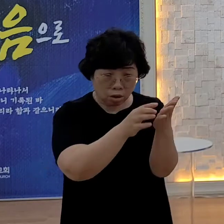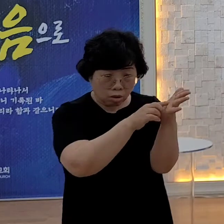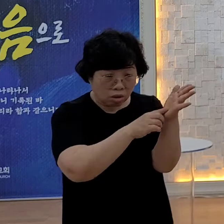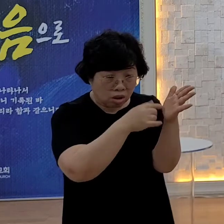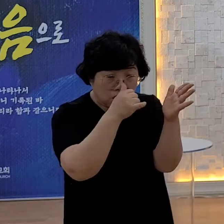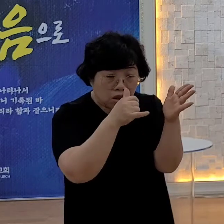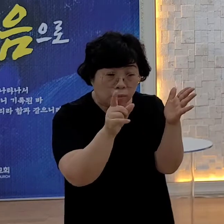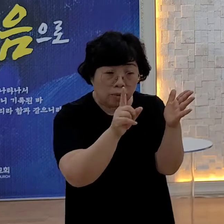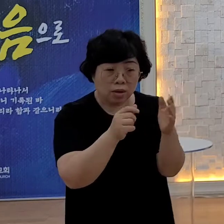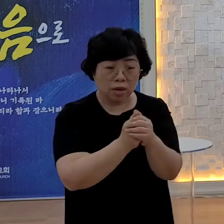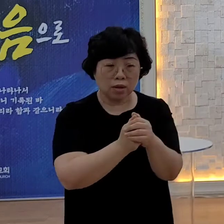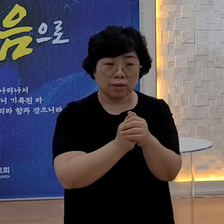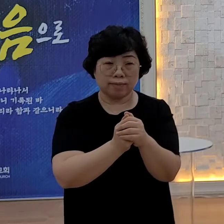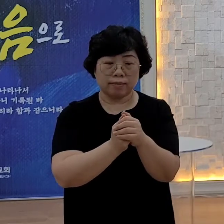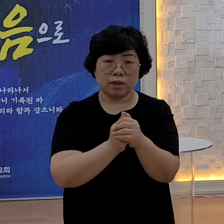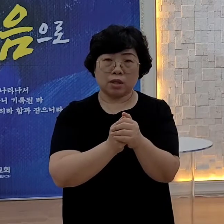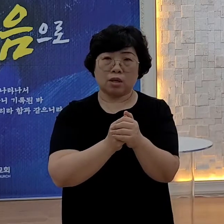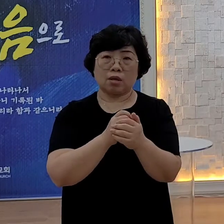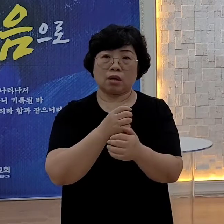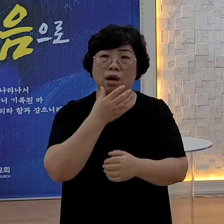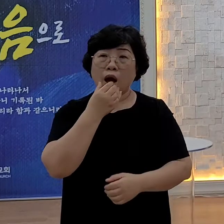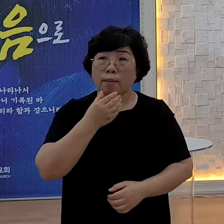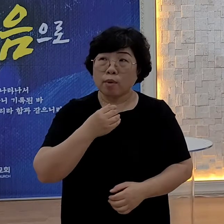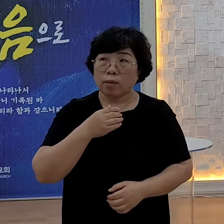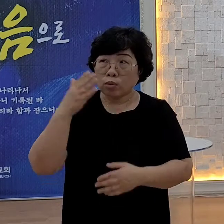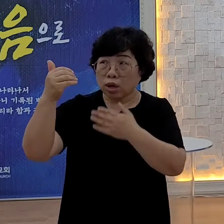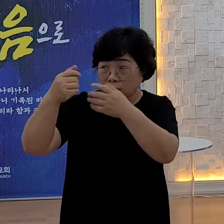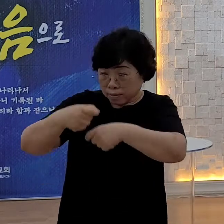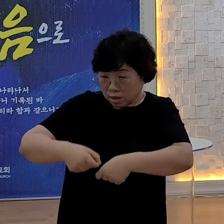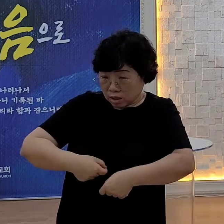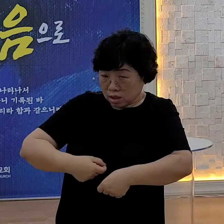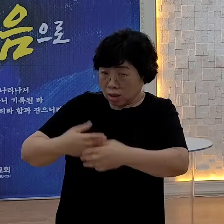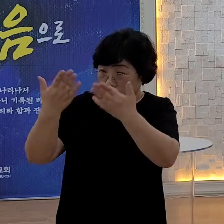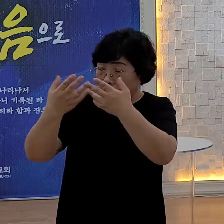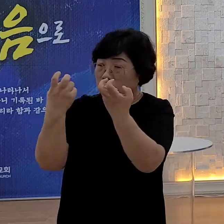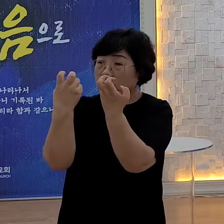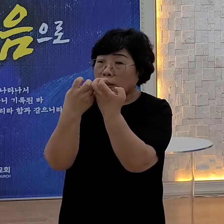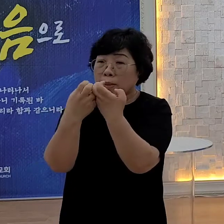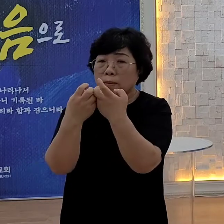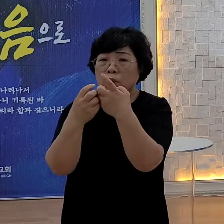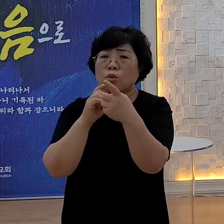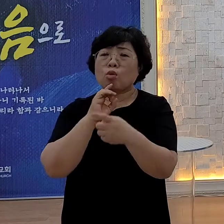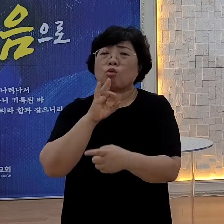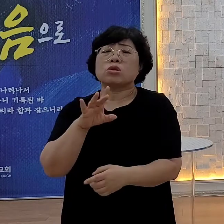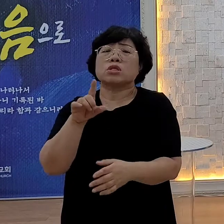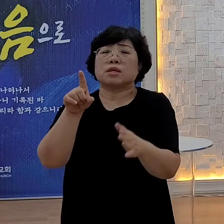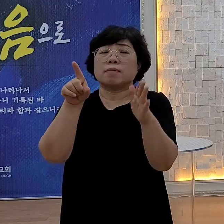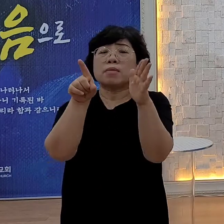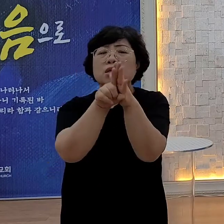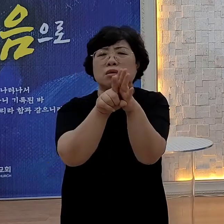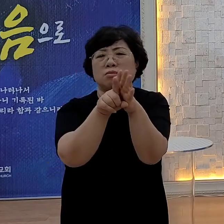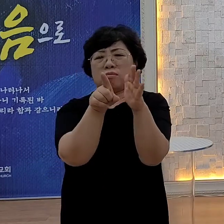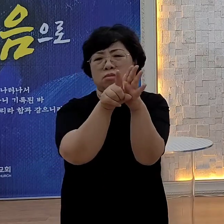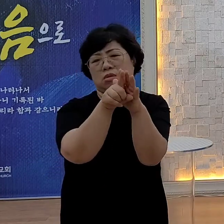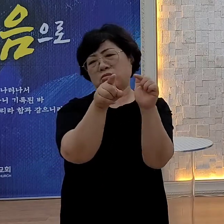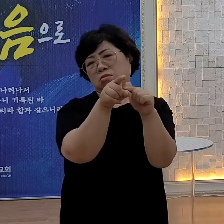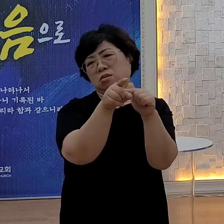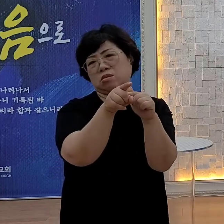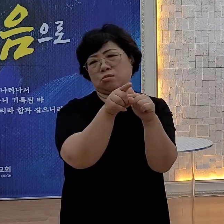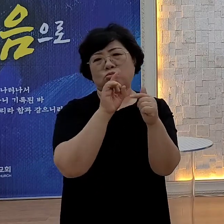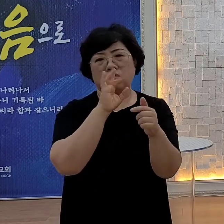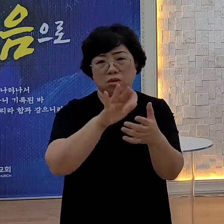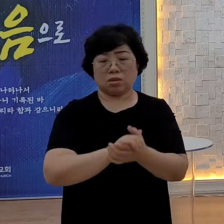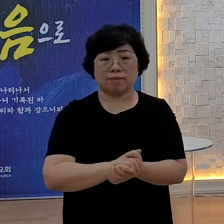오직 한 가지 방법으로 아브라함도 그 의를 받았다고 얘기합니다. 무엇이었죠? 오직 믿음.